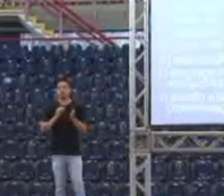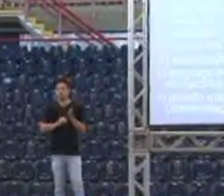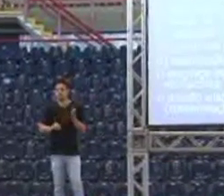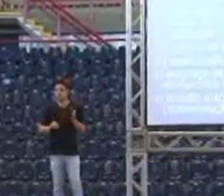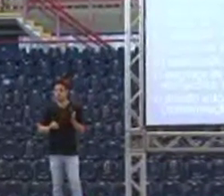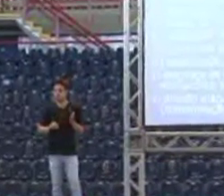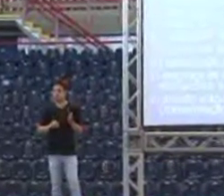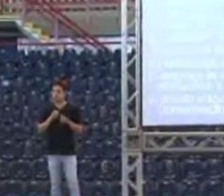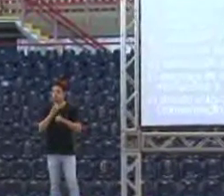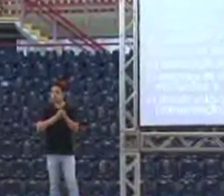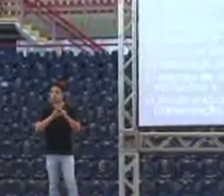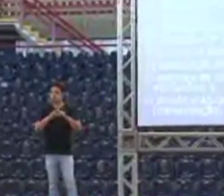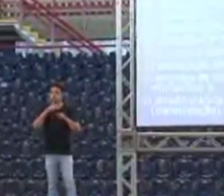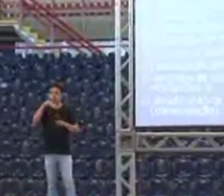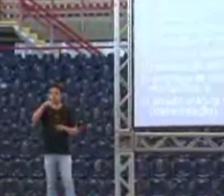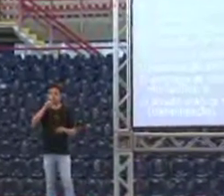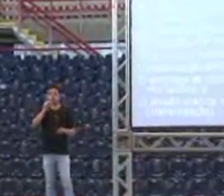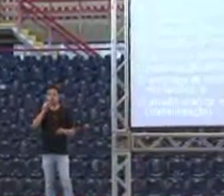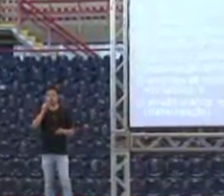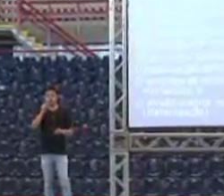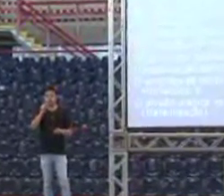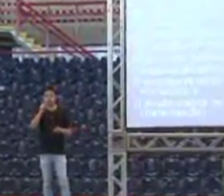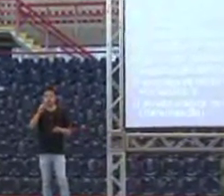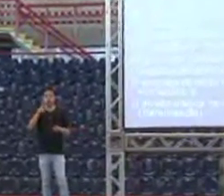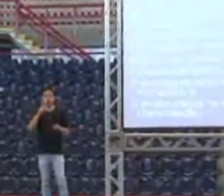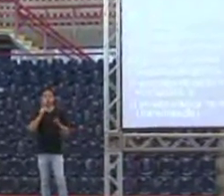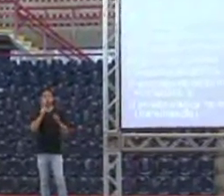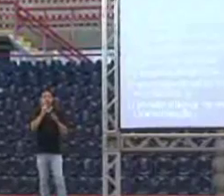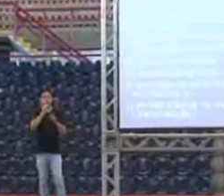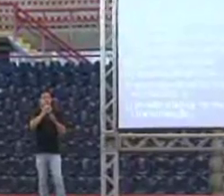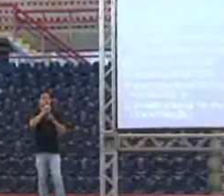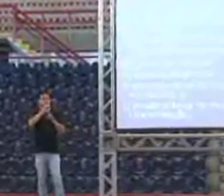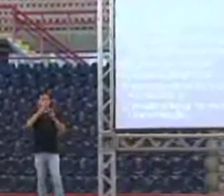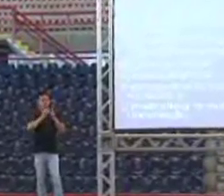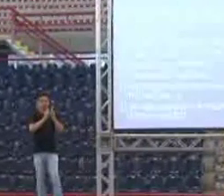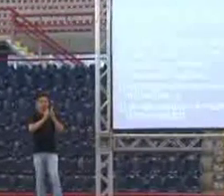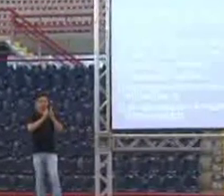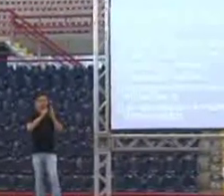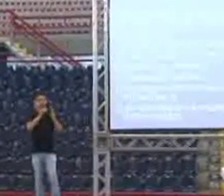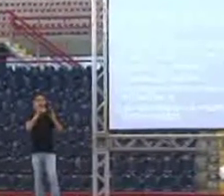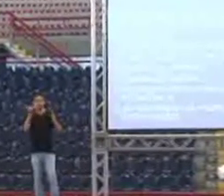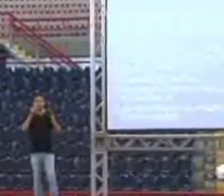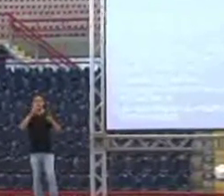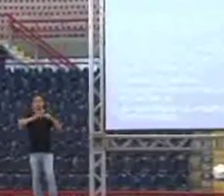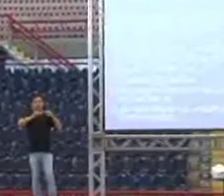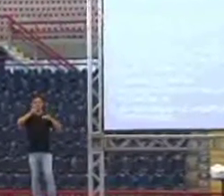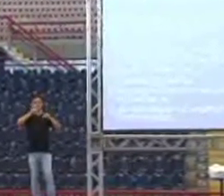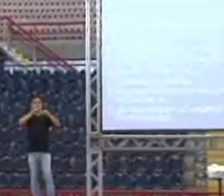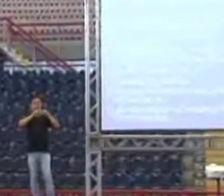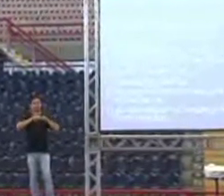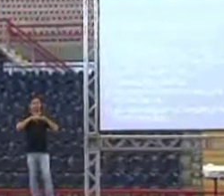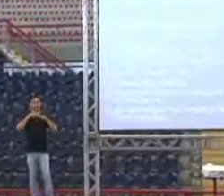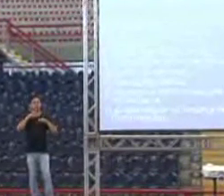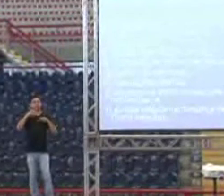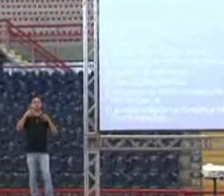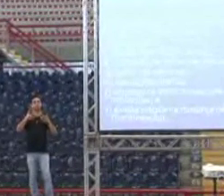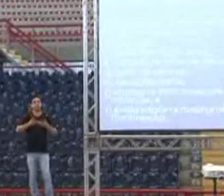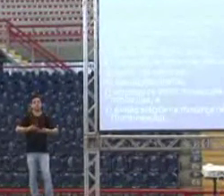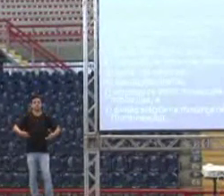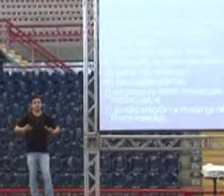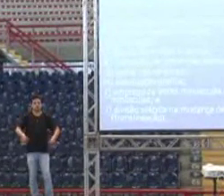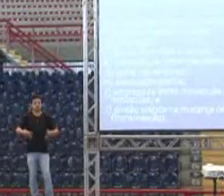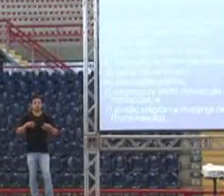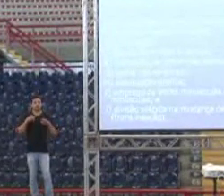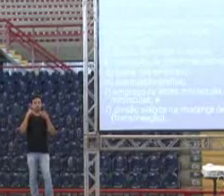Falso. Porque essa palavra meio é advérbio, o advérbio não varia. Dizer que está meia cansada é dizer que malhou só perna, está meia cansada,